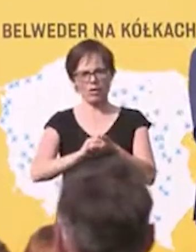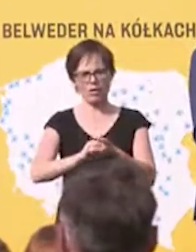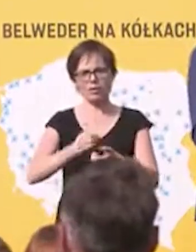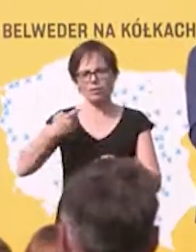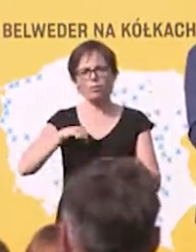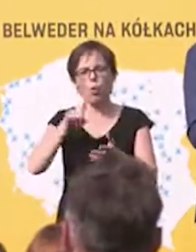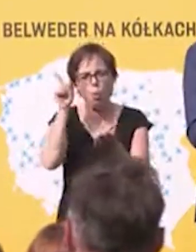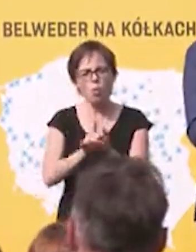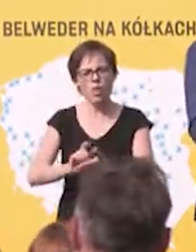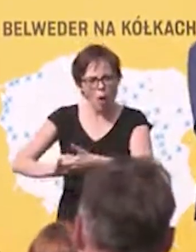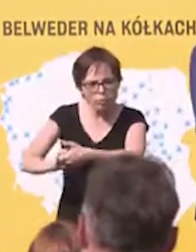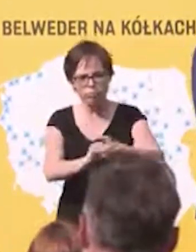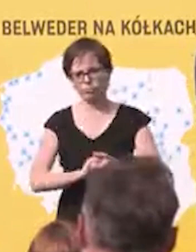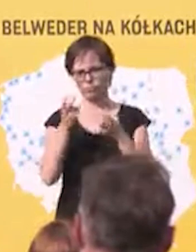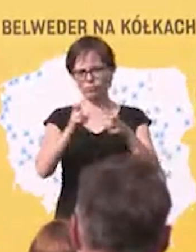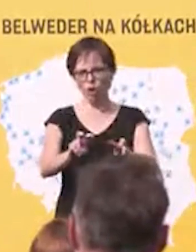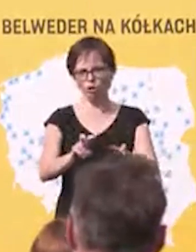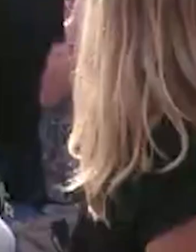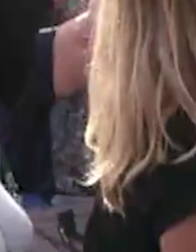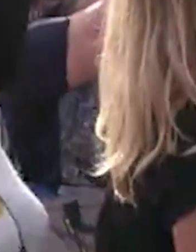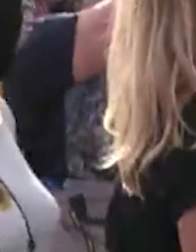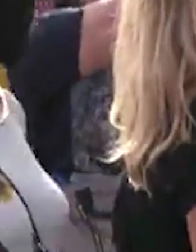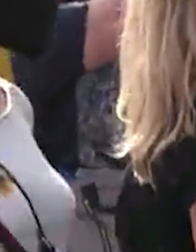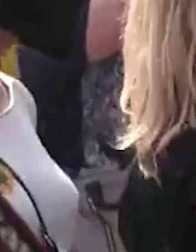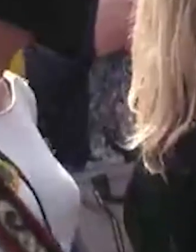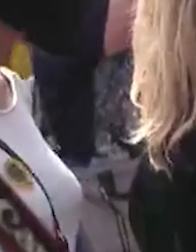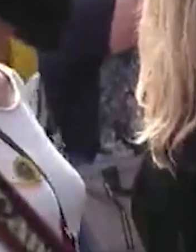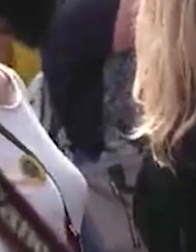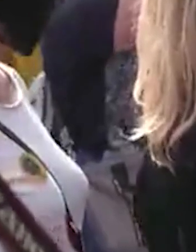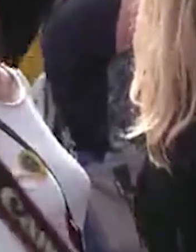zbudowali wspólnotę. Tysięcy ludzi,